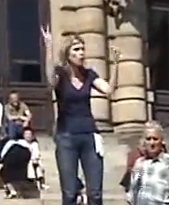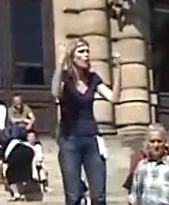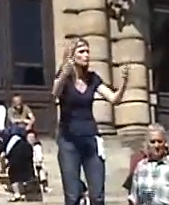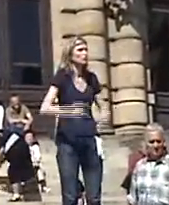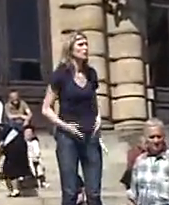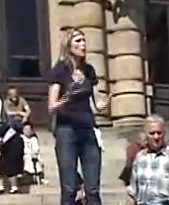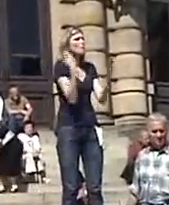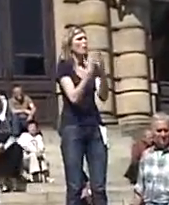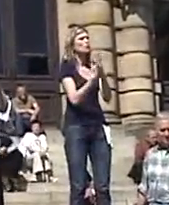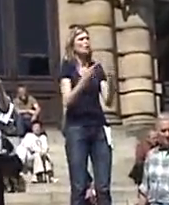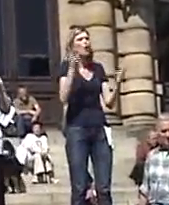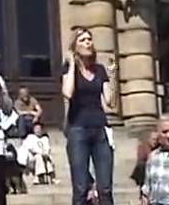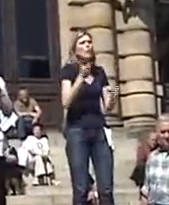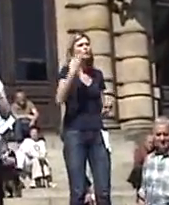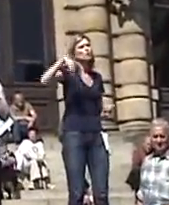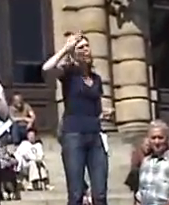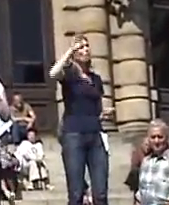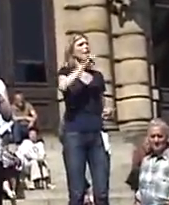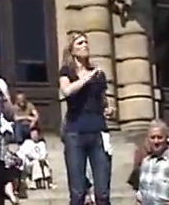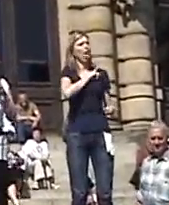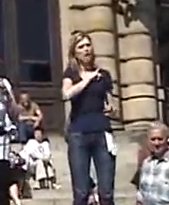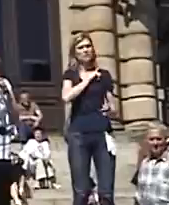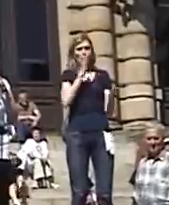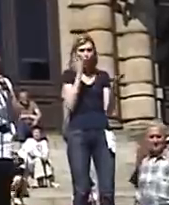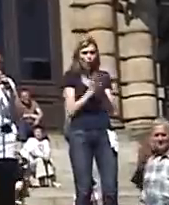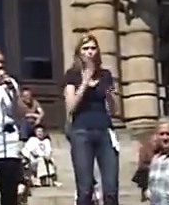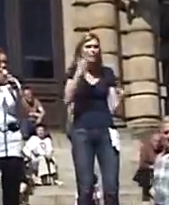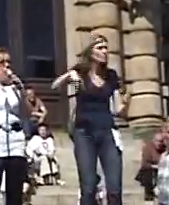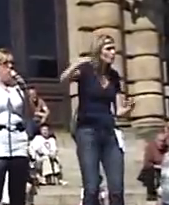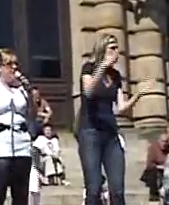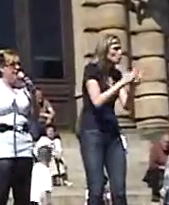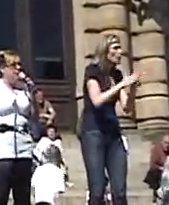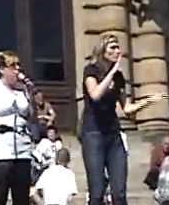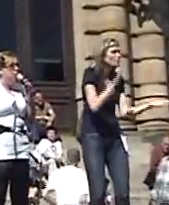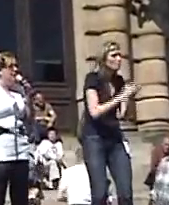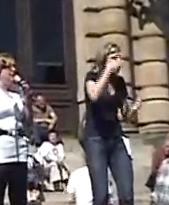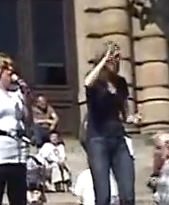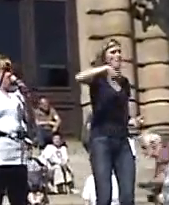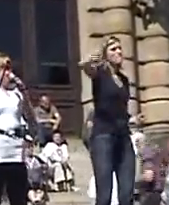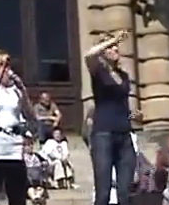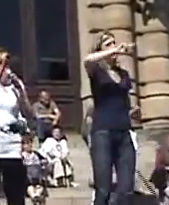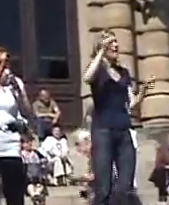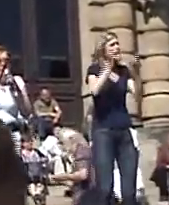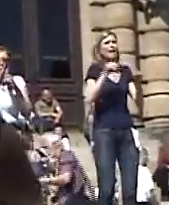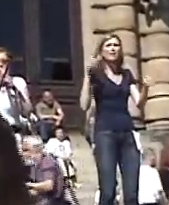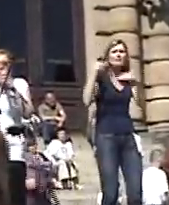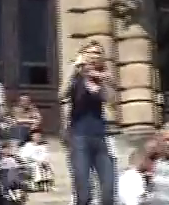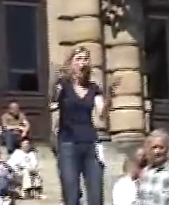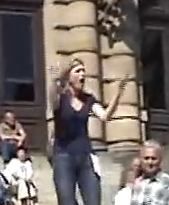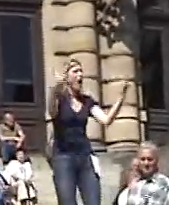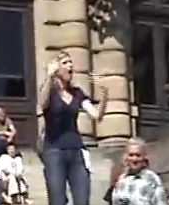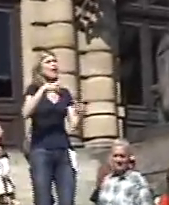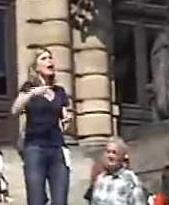Je potřeba umět u nás sebe samých, a to už vy jste dokázali, ale u ostatních umět tuto pasivitu